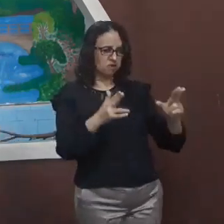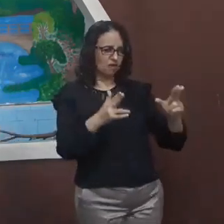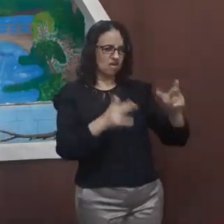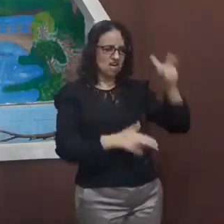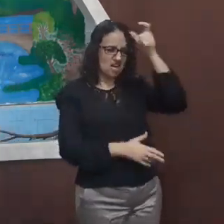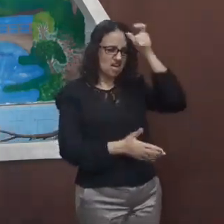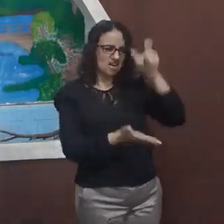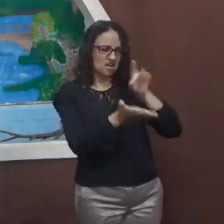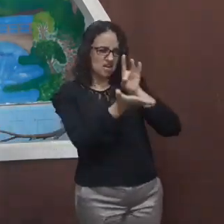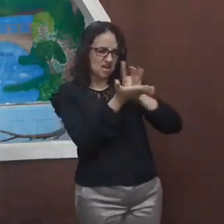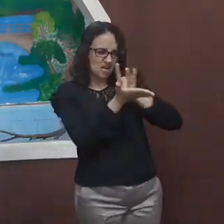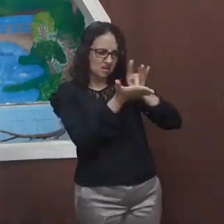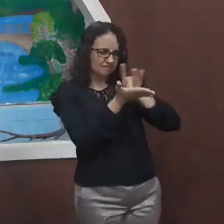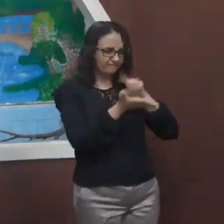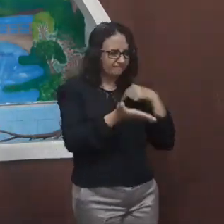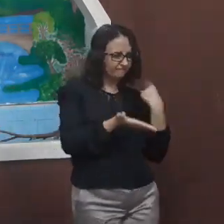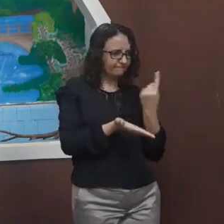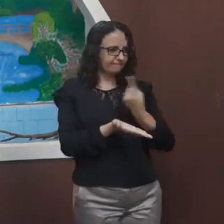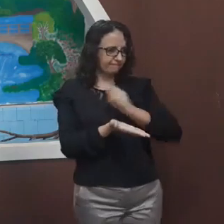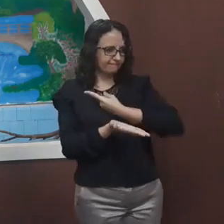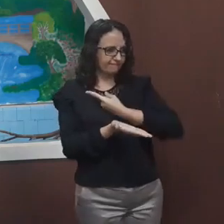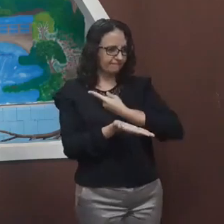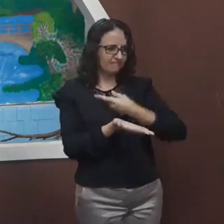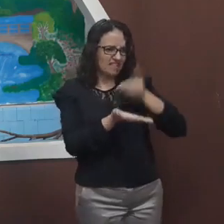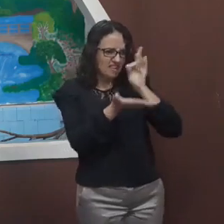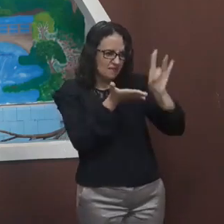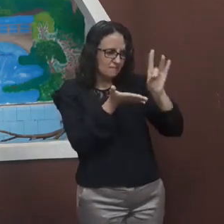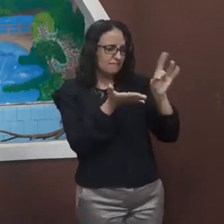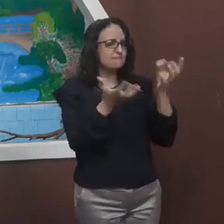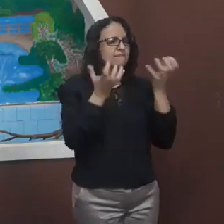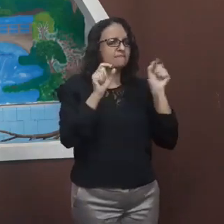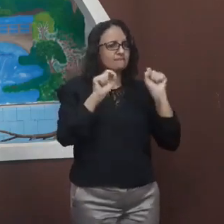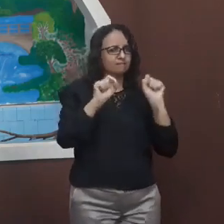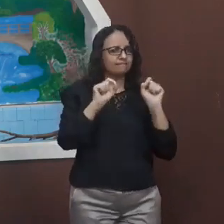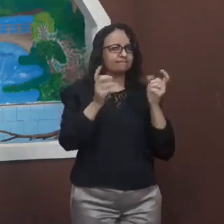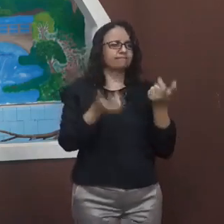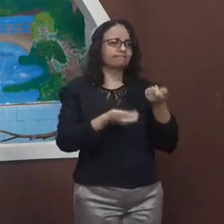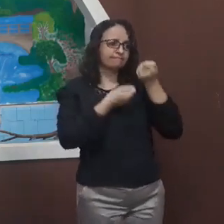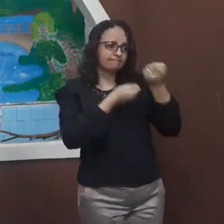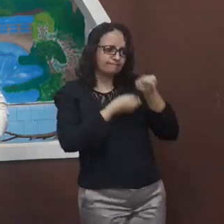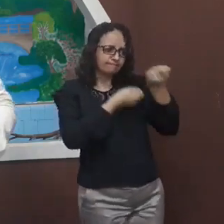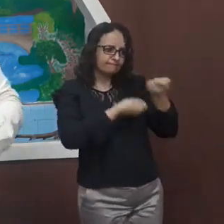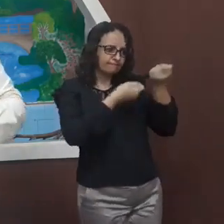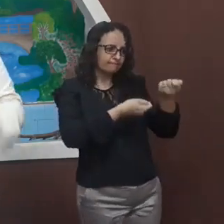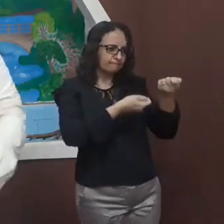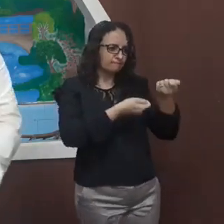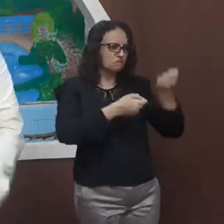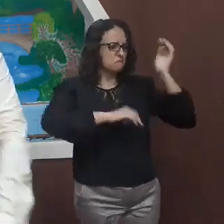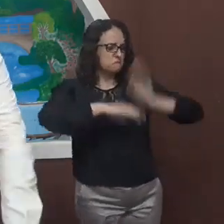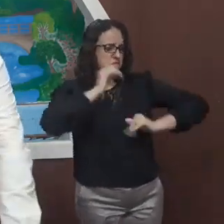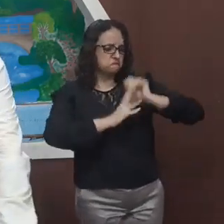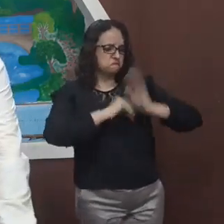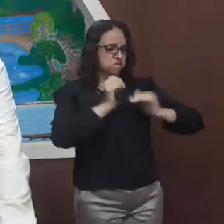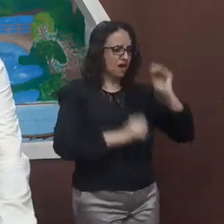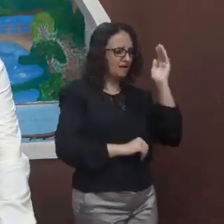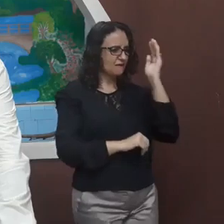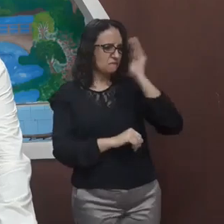nossas almas, ele quer a nossa queda. Nesse caso, trata de uma solicitação da prática do mal com os